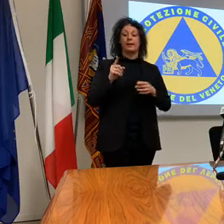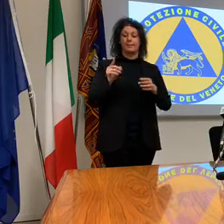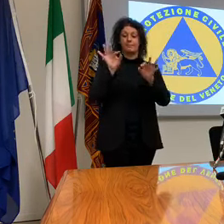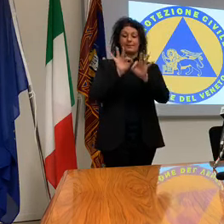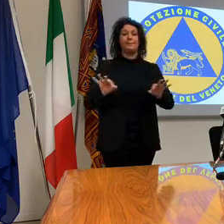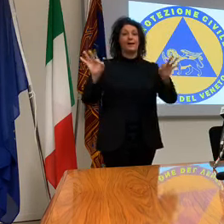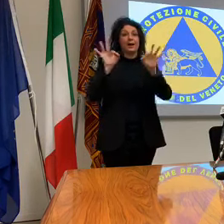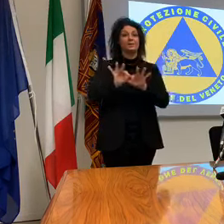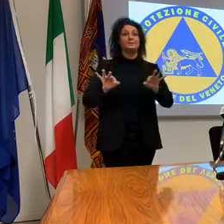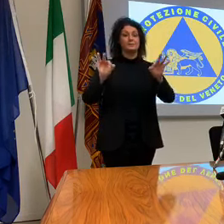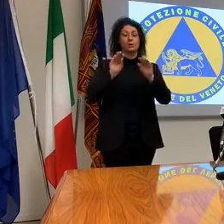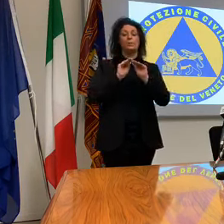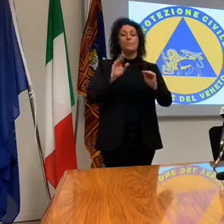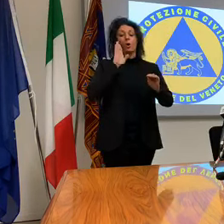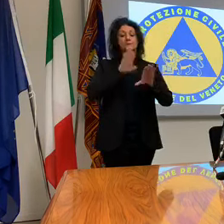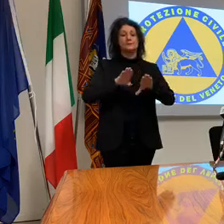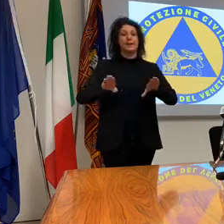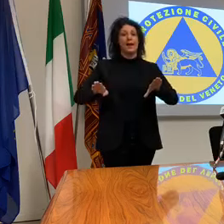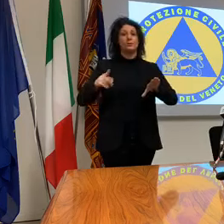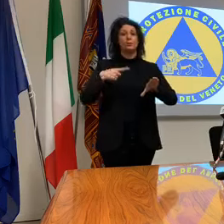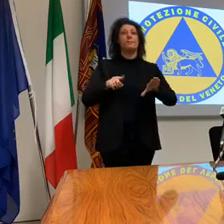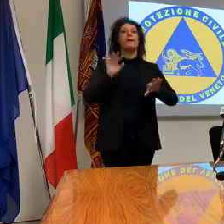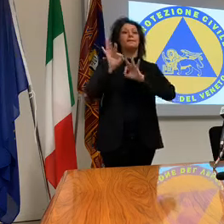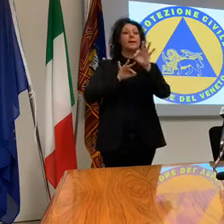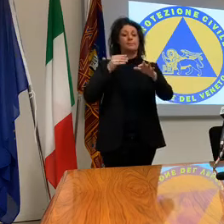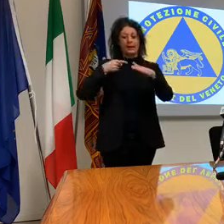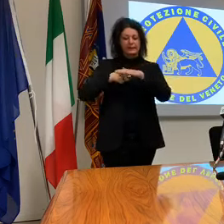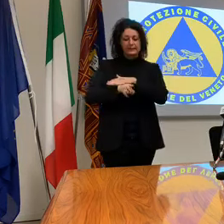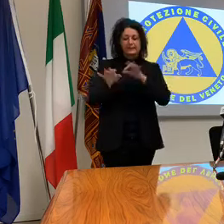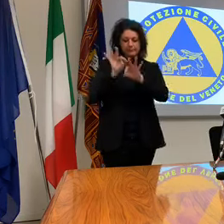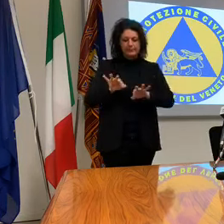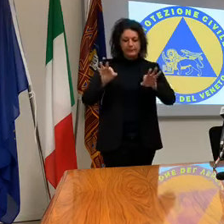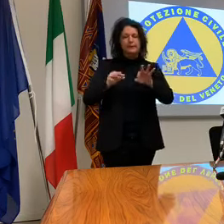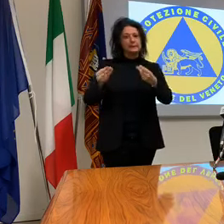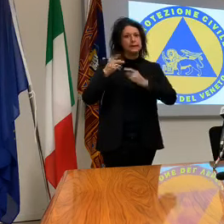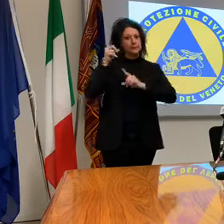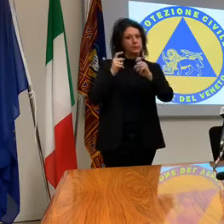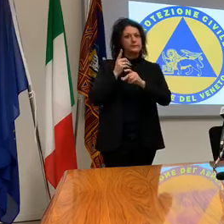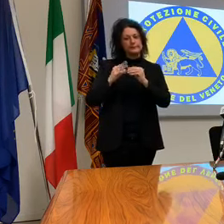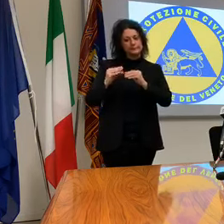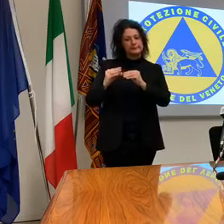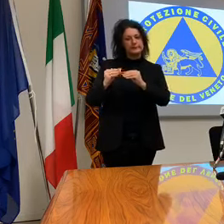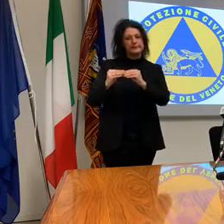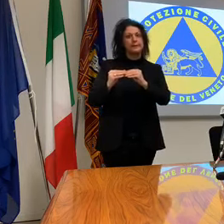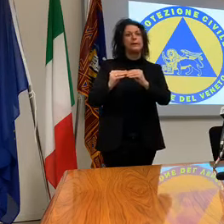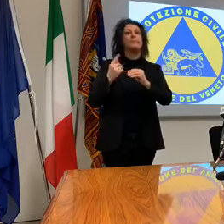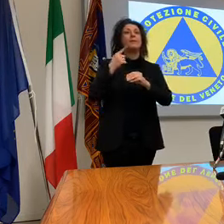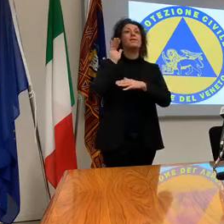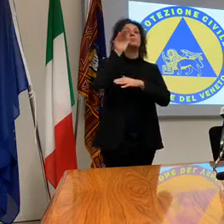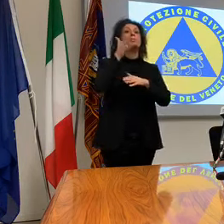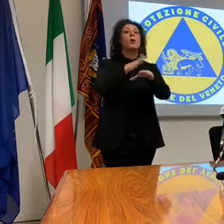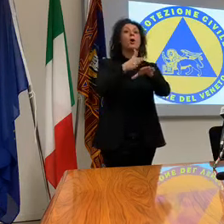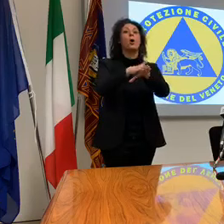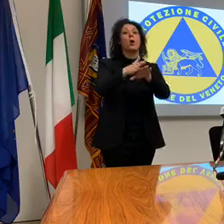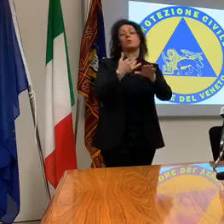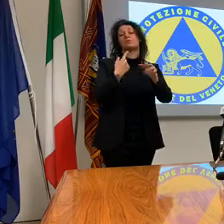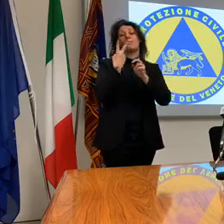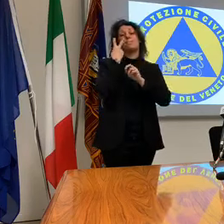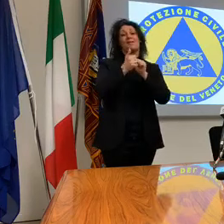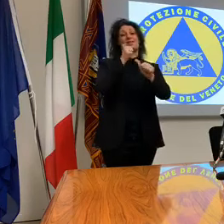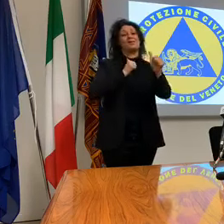terapia intensiva e subintensiva. Sui decessi io credo che oggi non siamo in grado di fare nessuna proiezione, e ripeto quello che ha detto lì